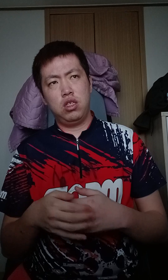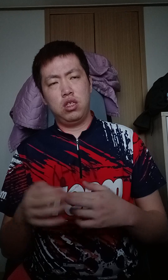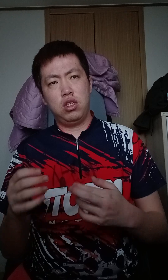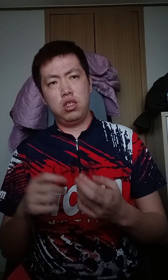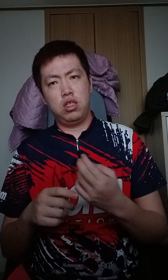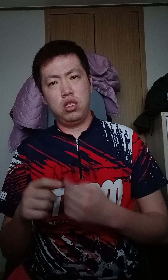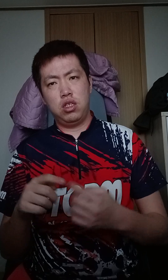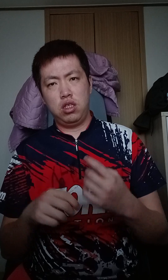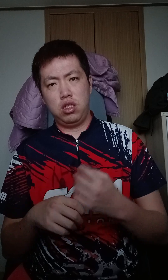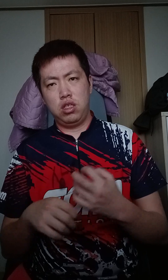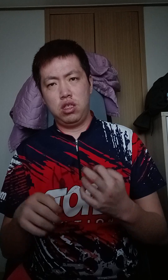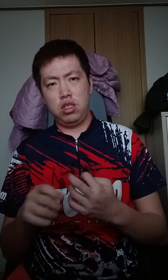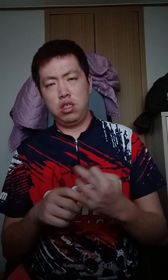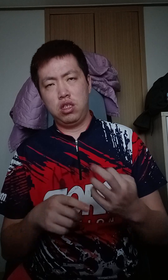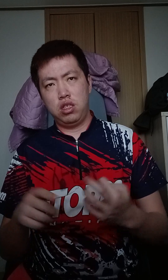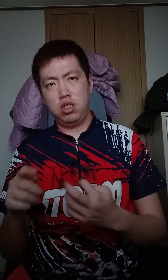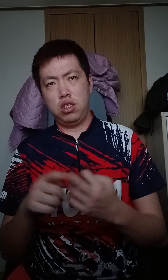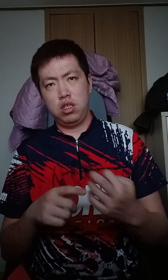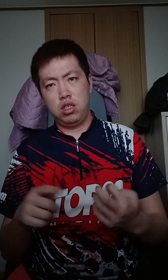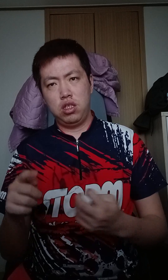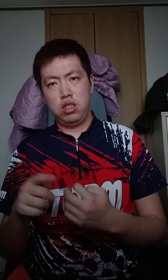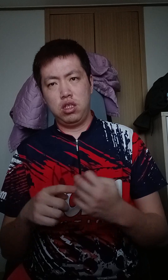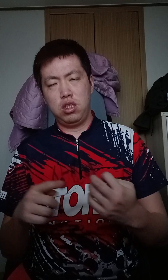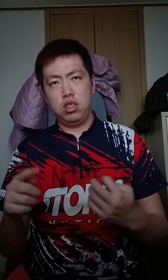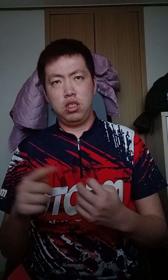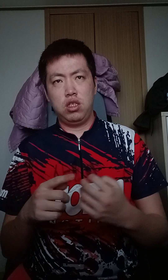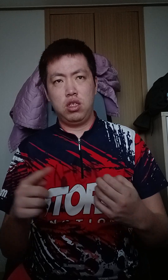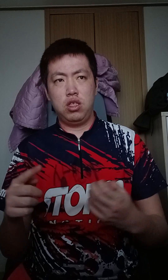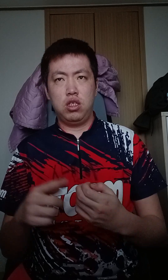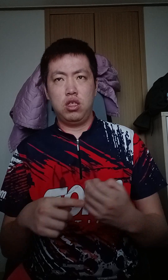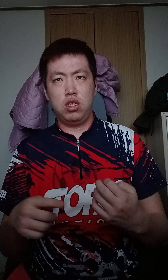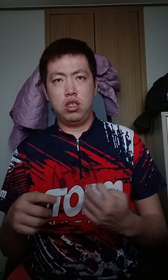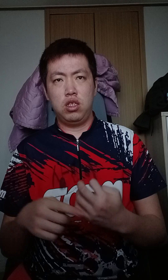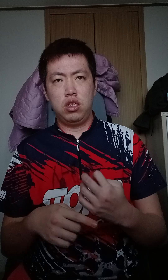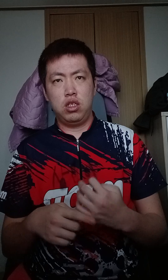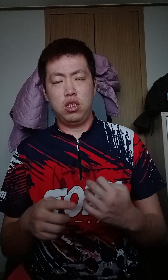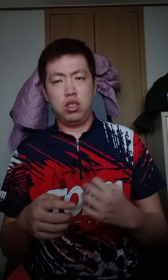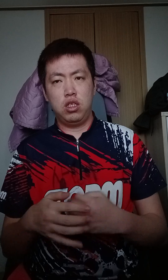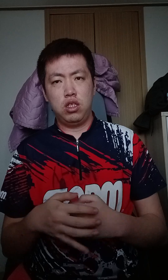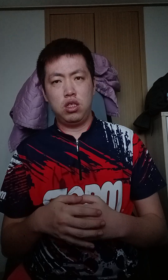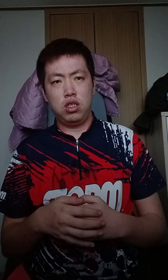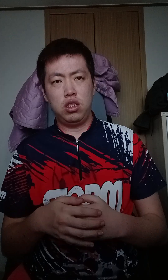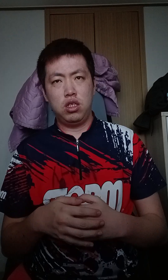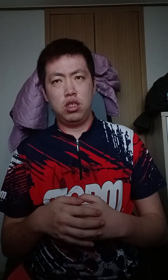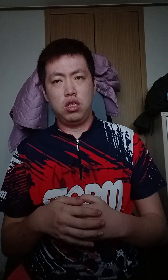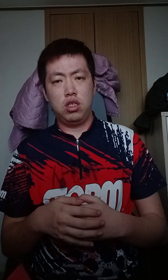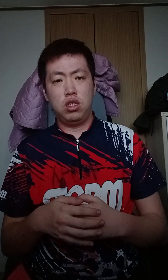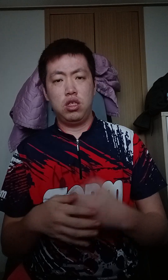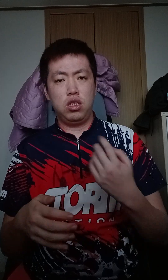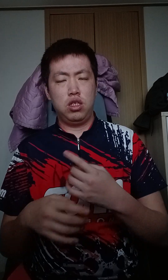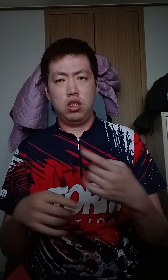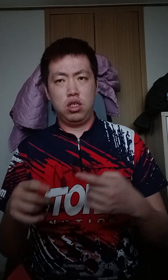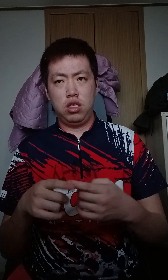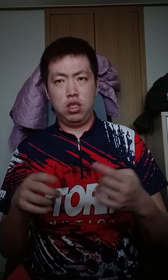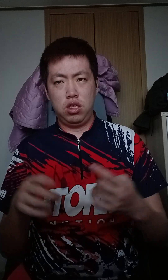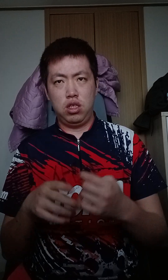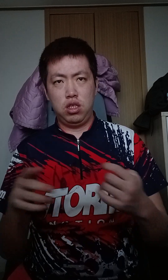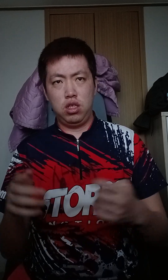장애인의 화장실 갈 권리 찾기 측면에서 지하 1층을 지나도록 엘리베이터에